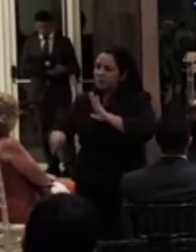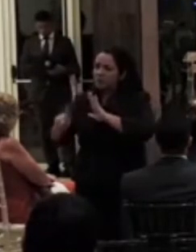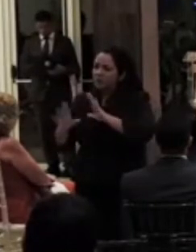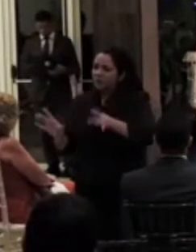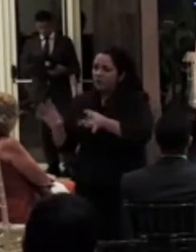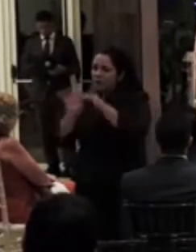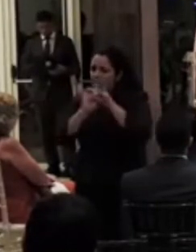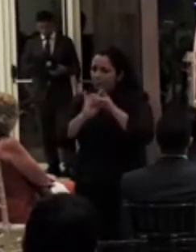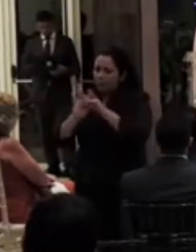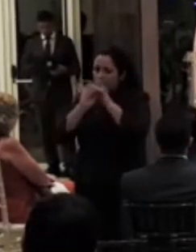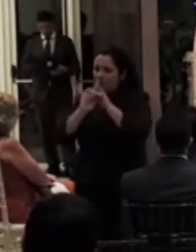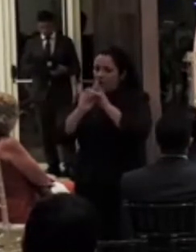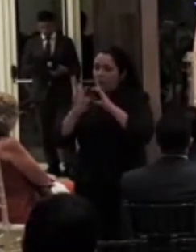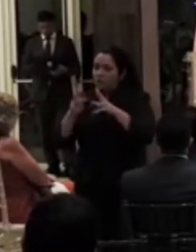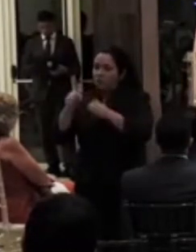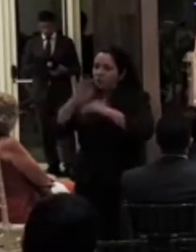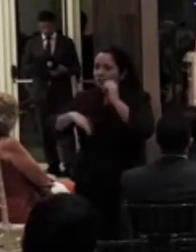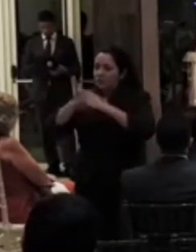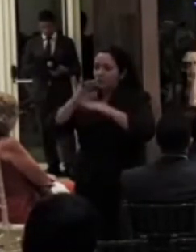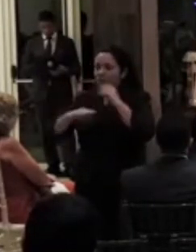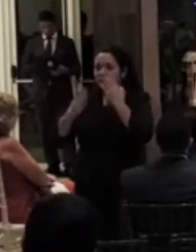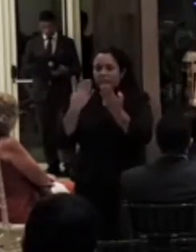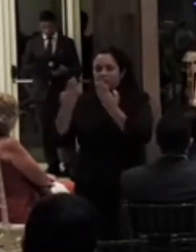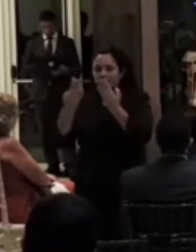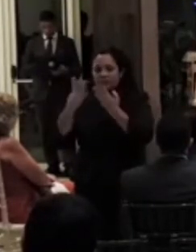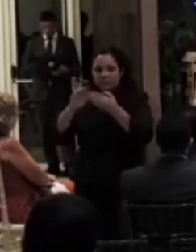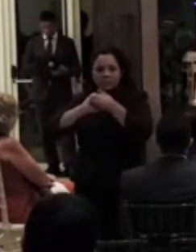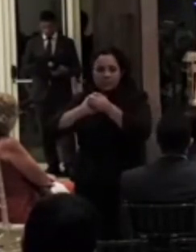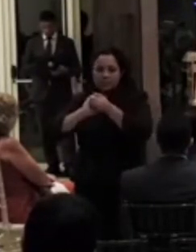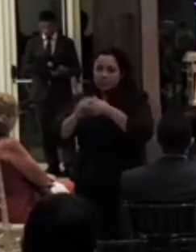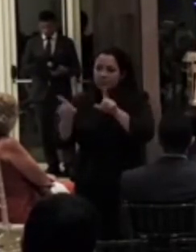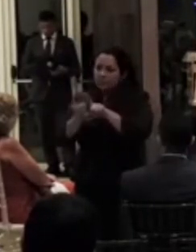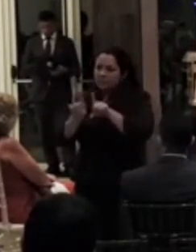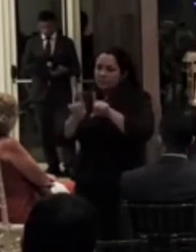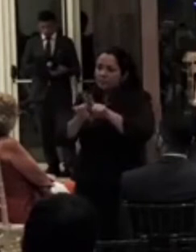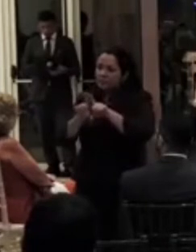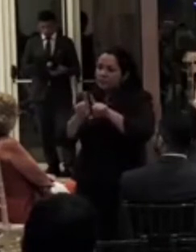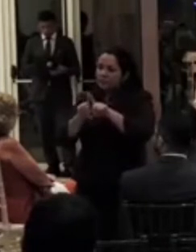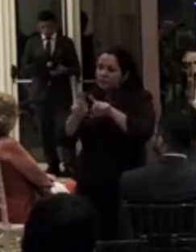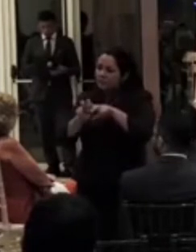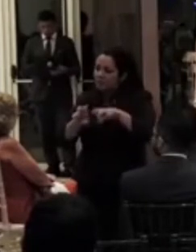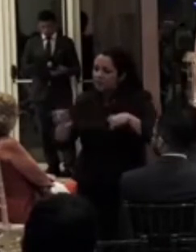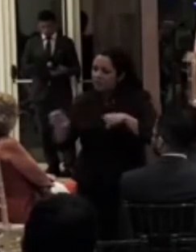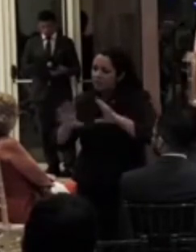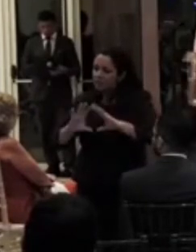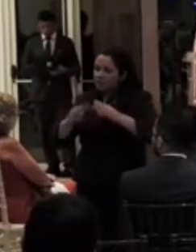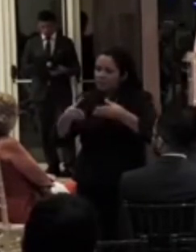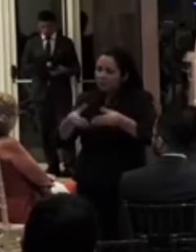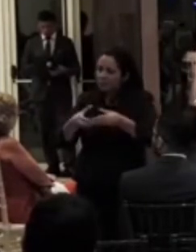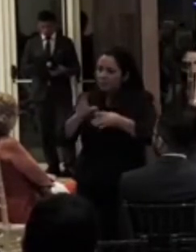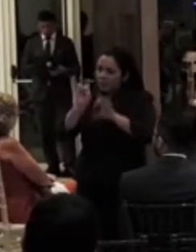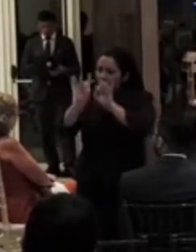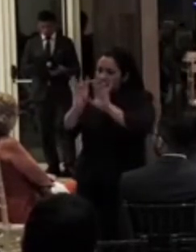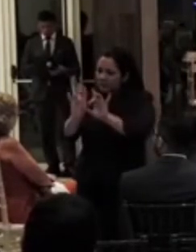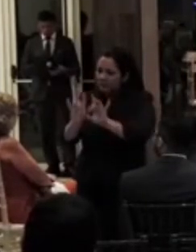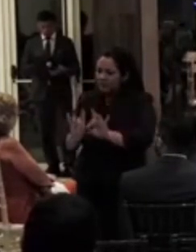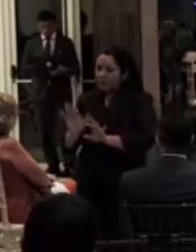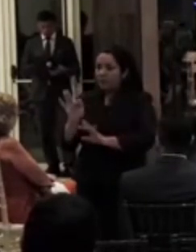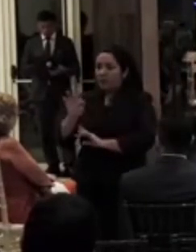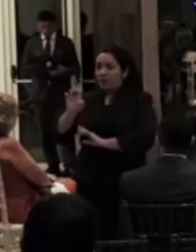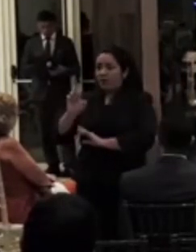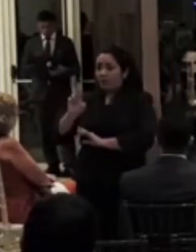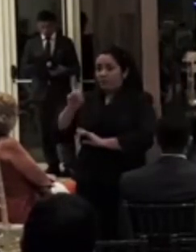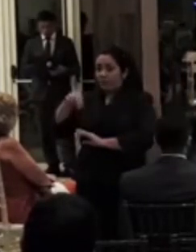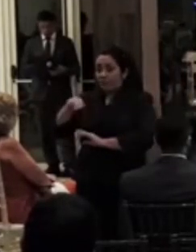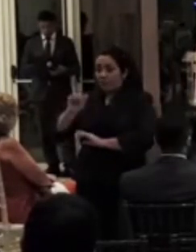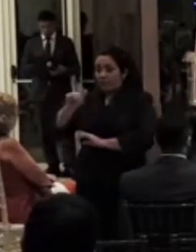psicologia. Saúdo também as integrantes da Comissão Eleitoral Especial, Fernanda Magano